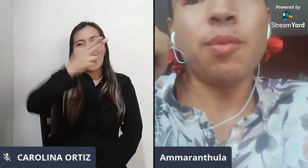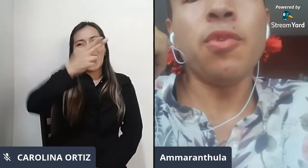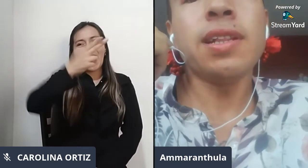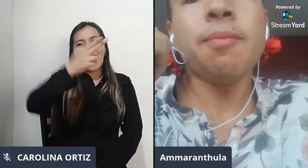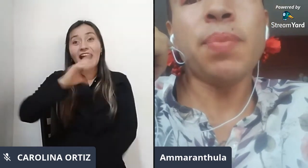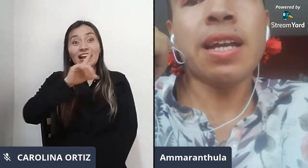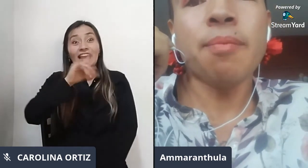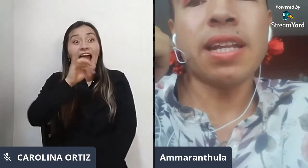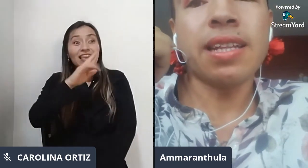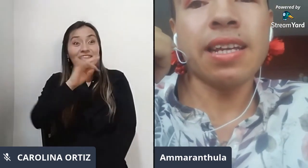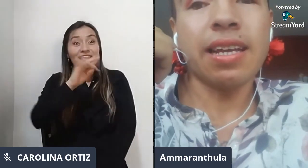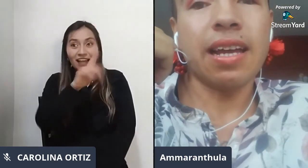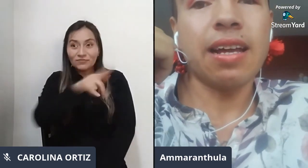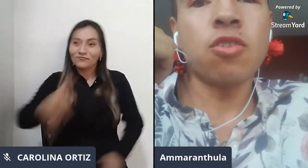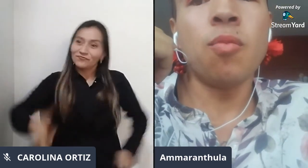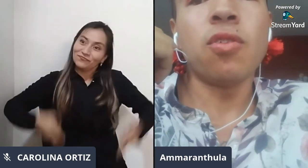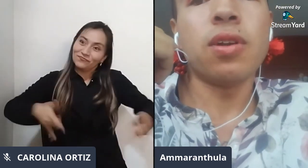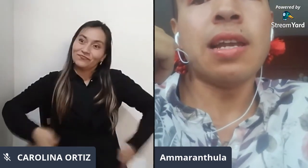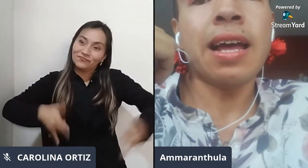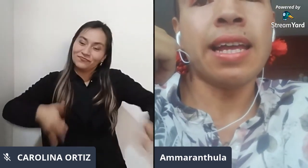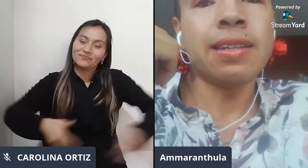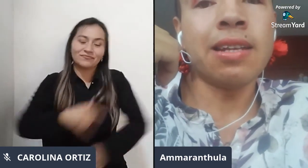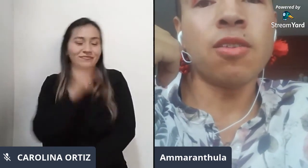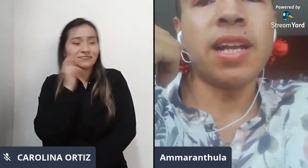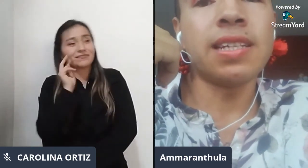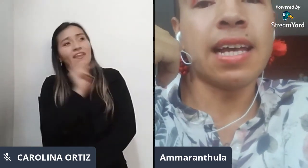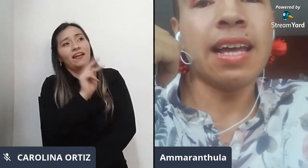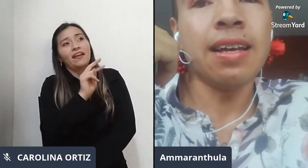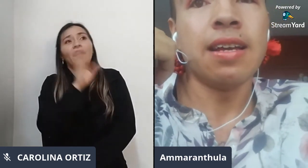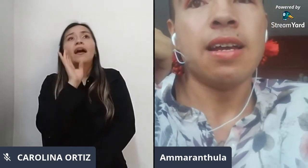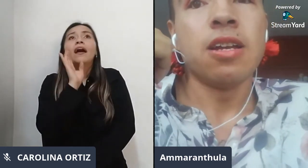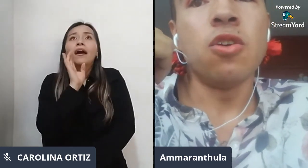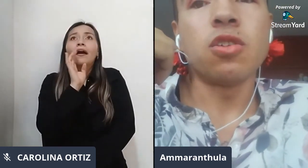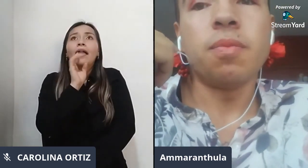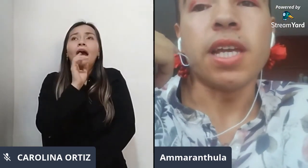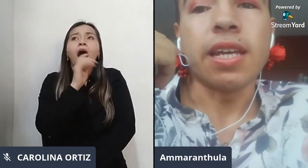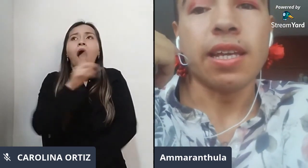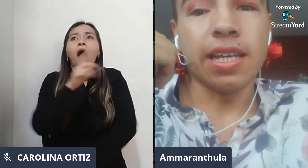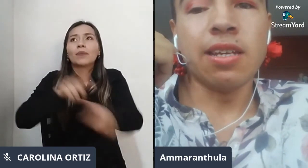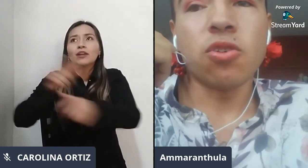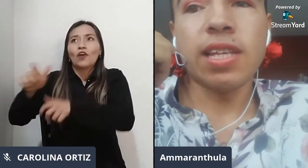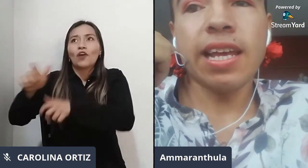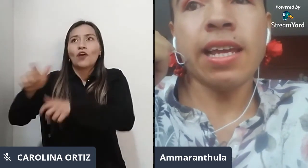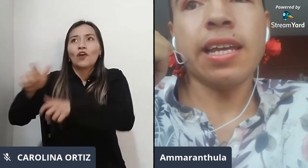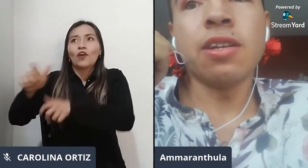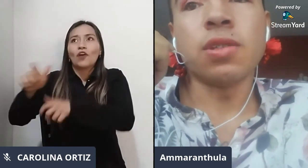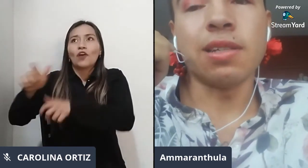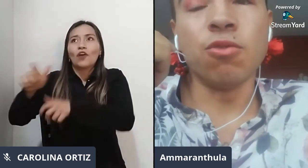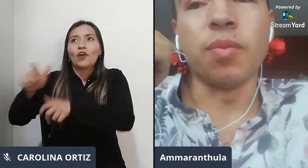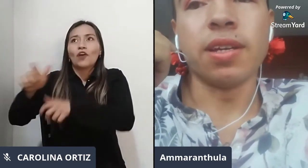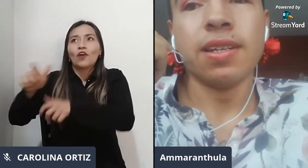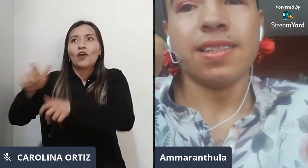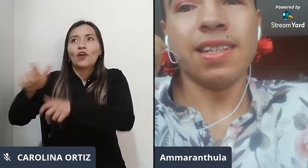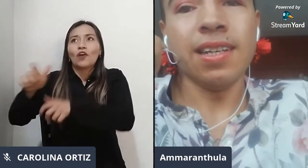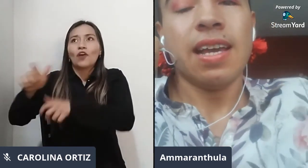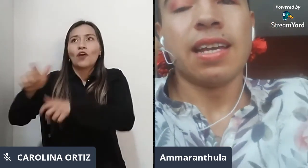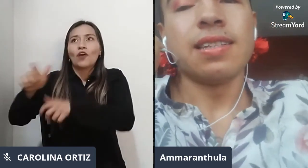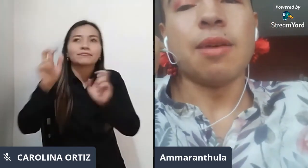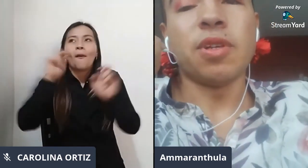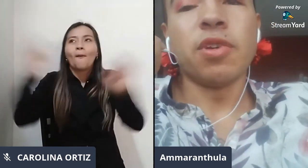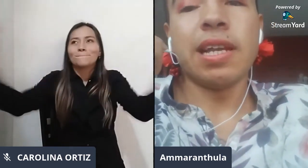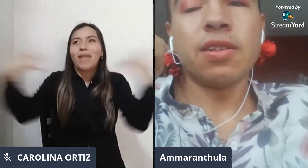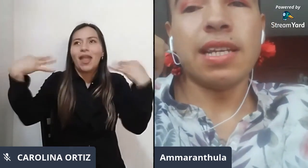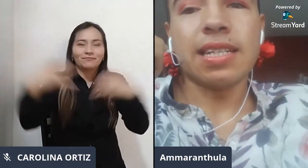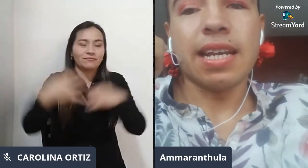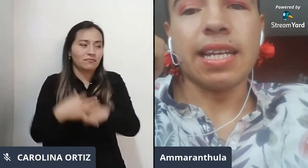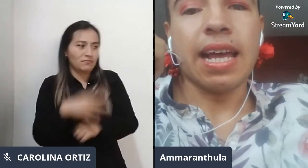sí, muy, muy típicamente como la gente normalizada nos ve y nos lee y nos asume, ¿sí? Que